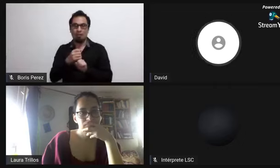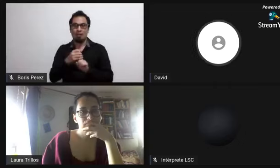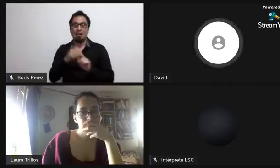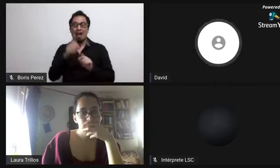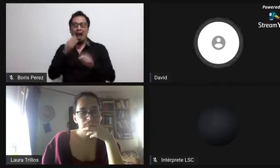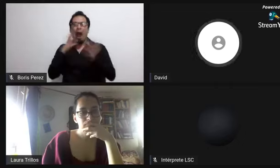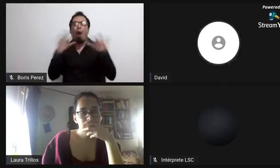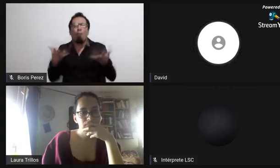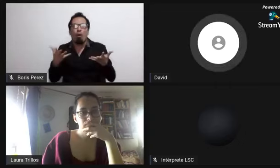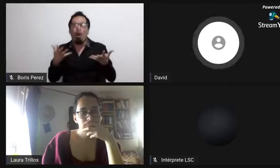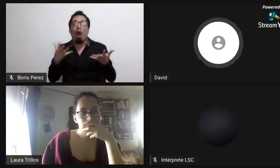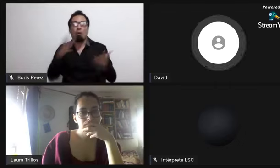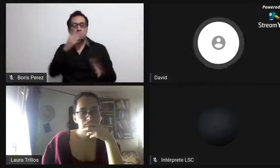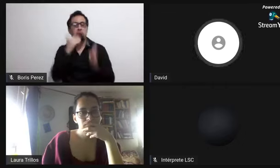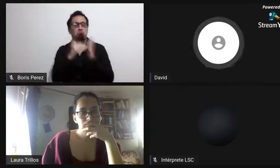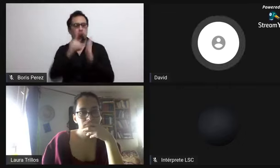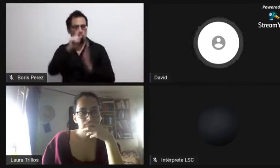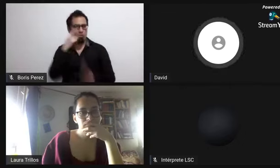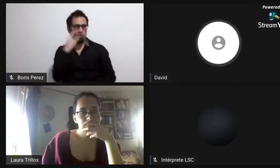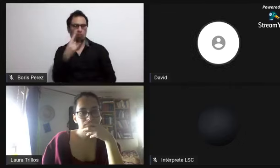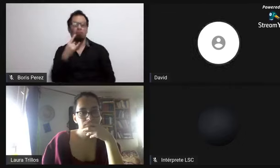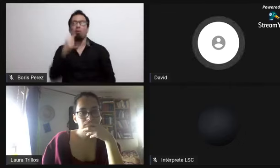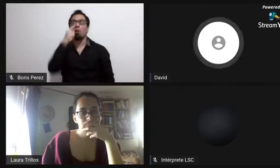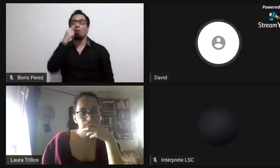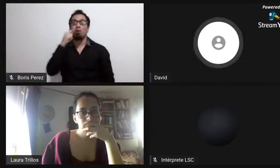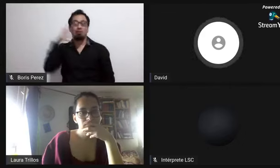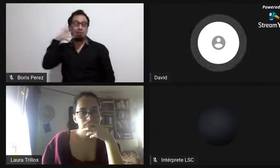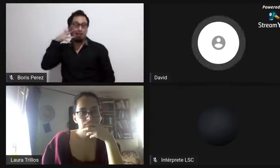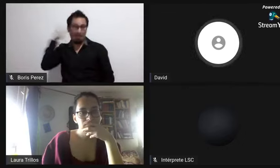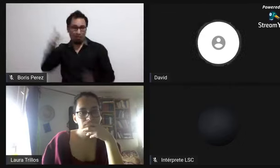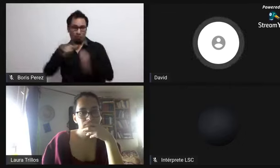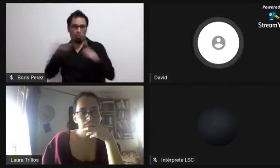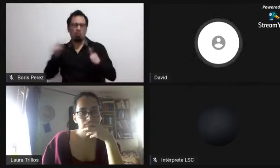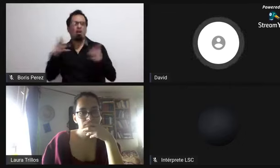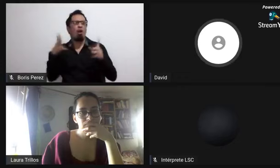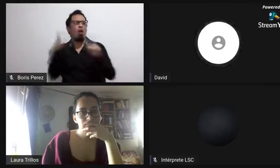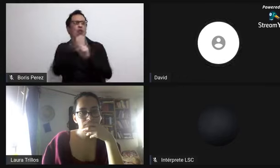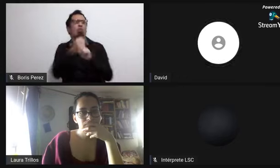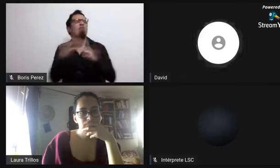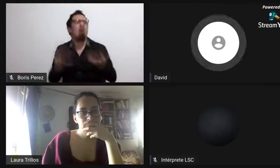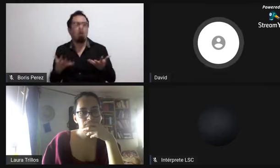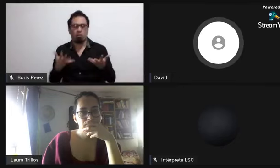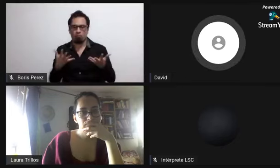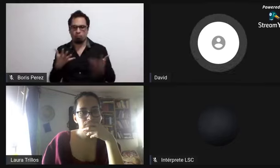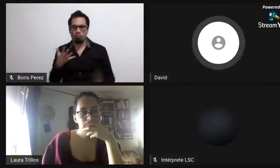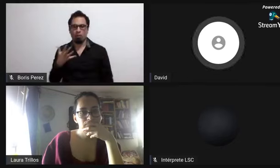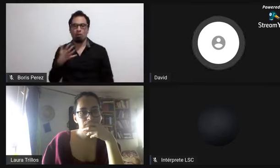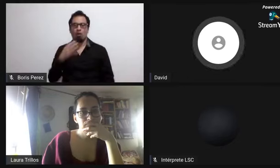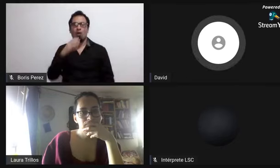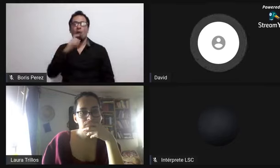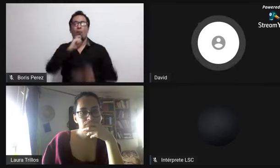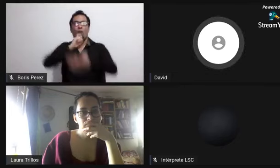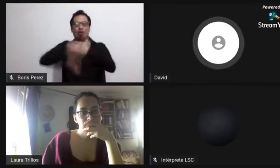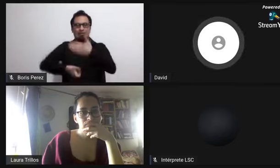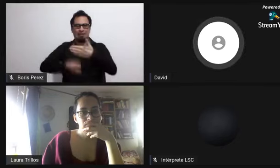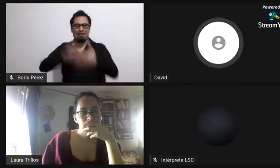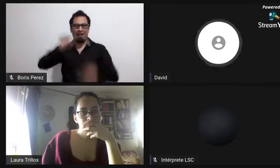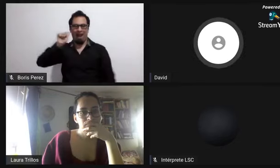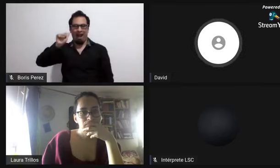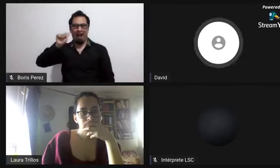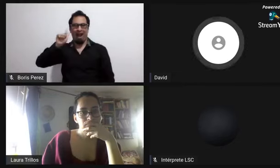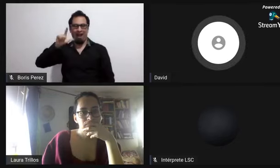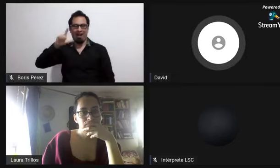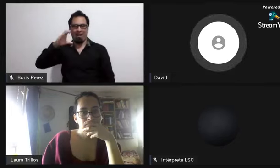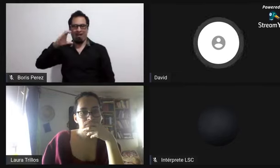otros conflictos y otros desacuerdos entre la administración y durante el periodo que